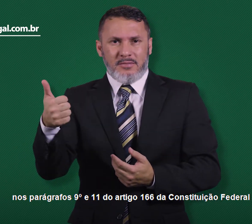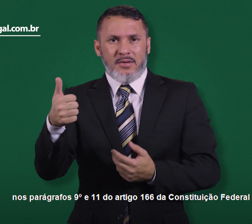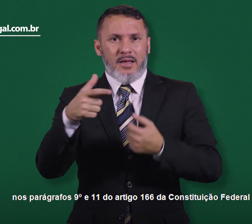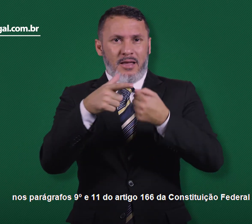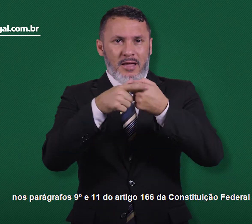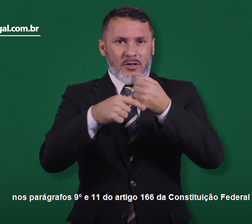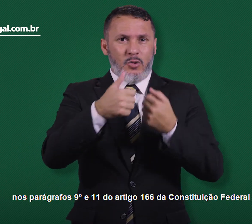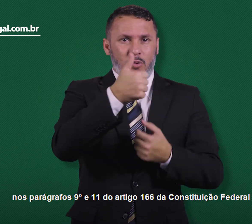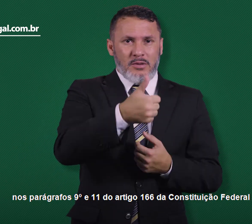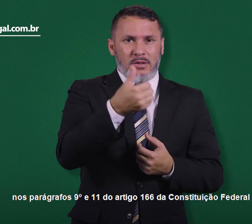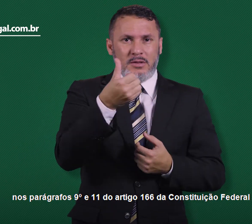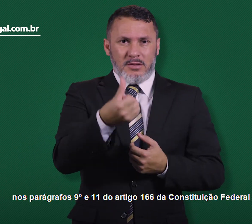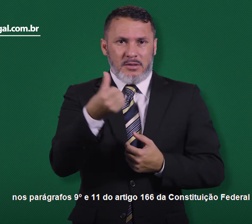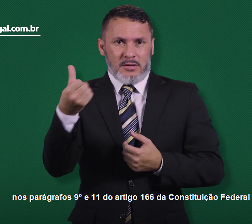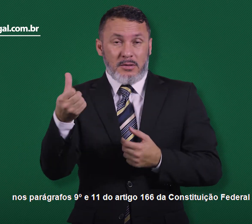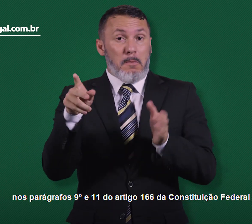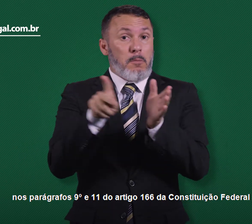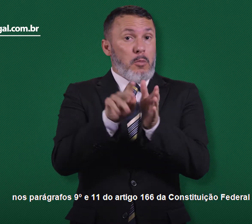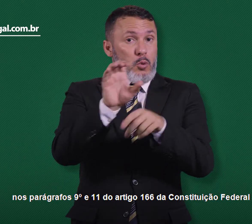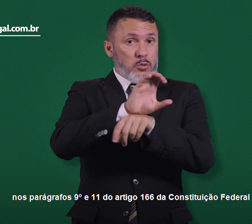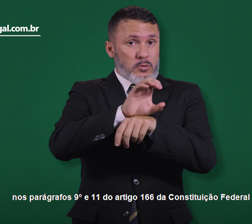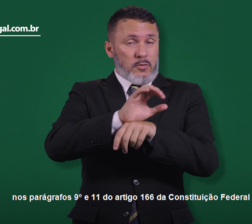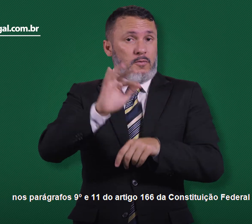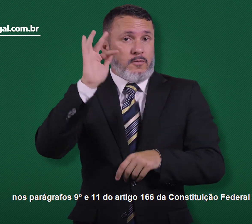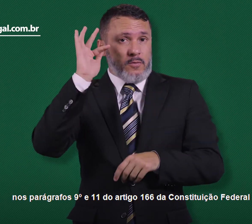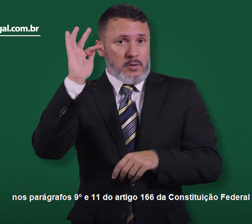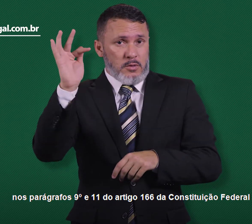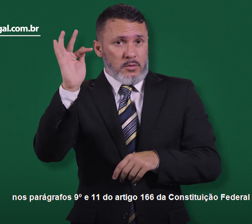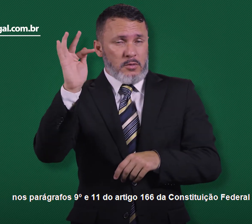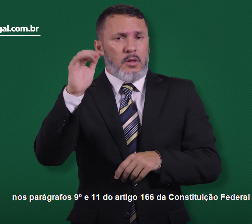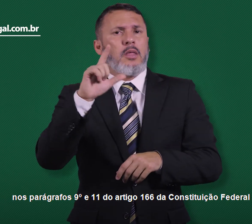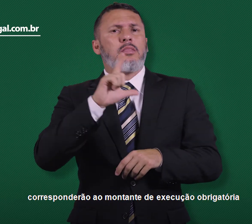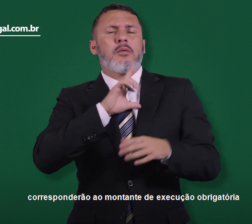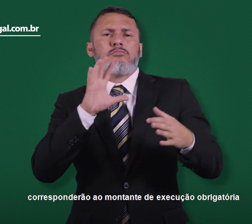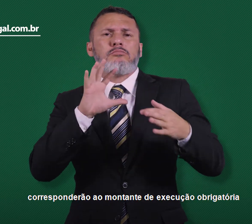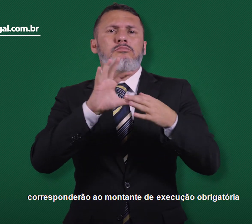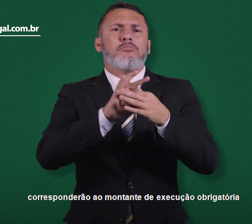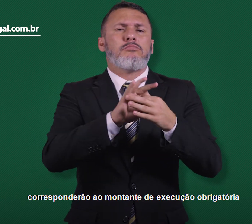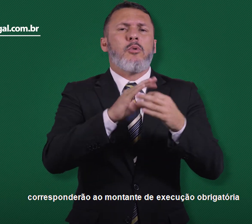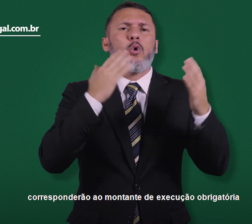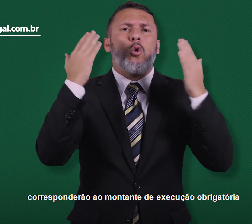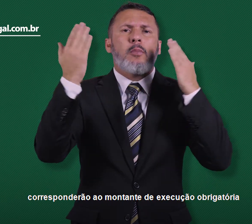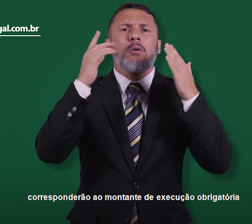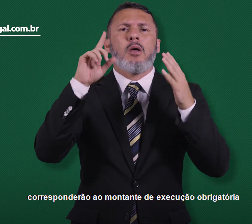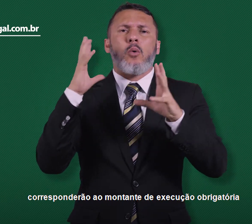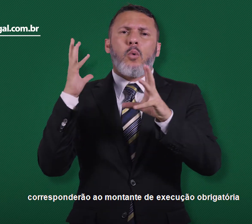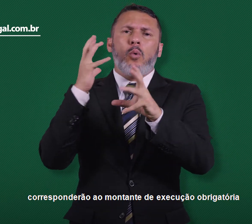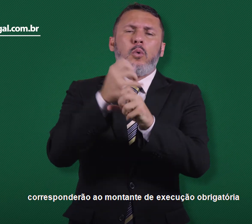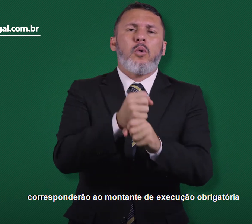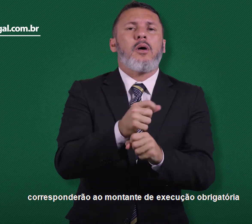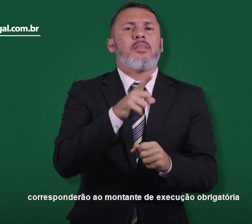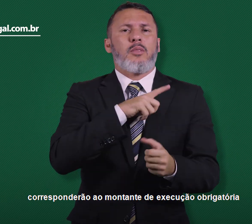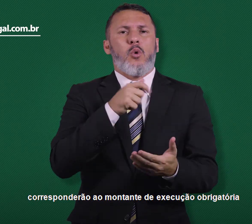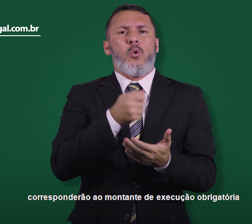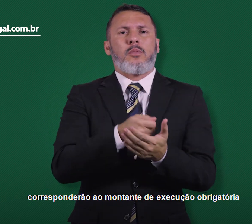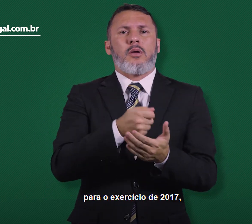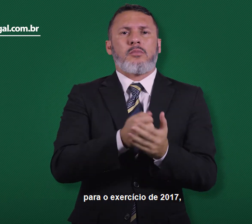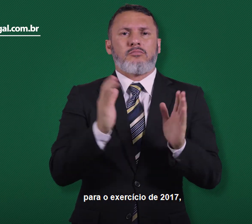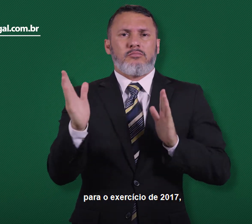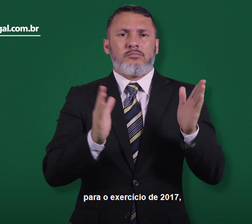artigo 166 da Constituição Federal corresponderão ao montante de execução obrigatória para o exercício